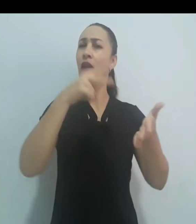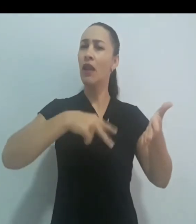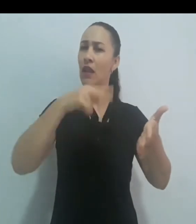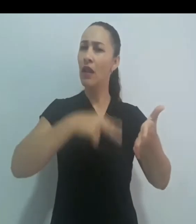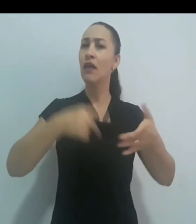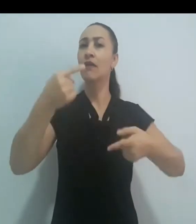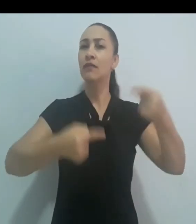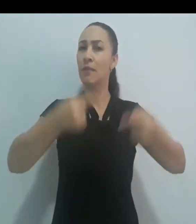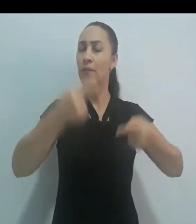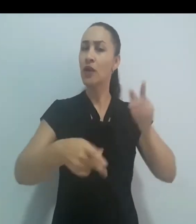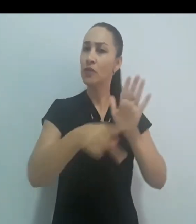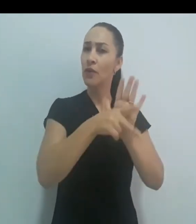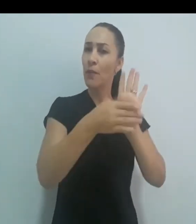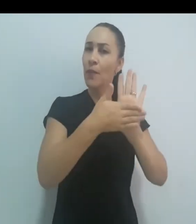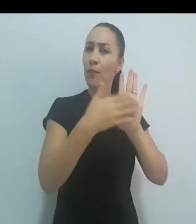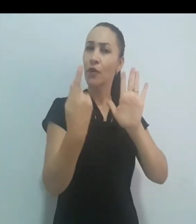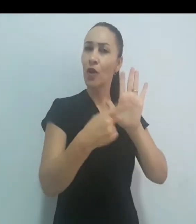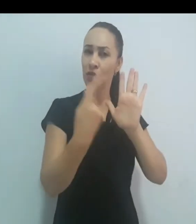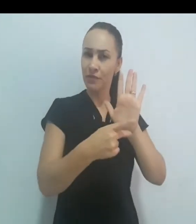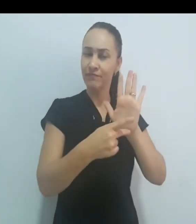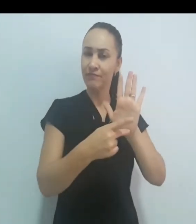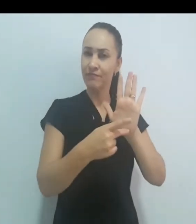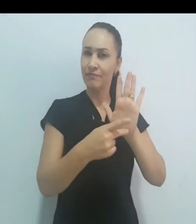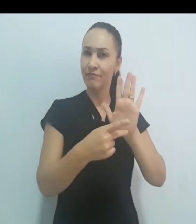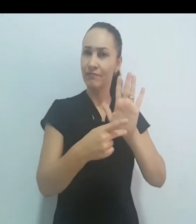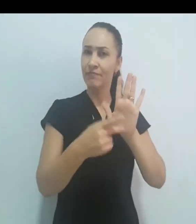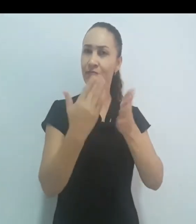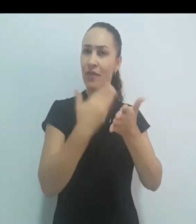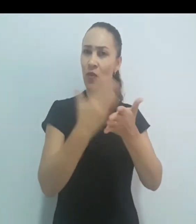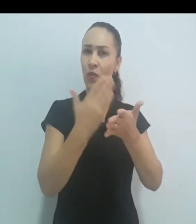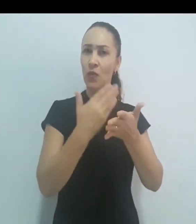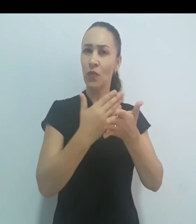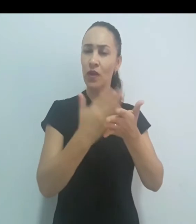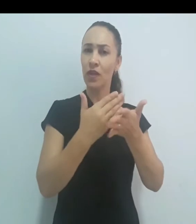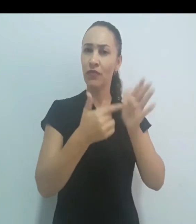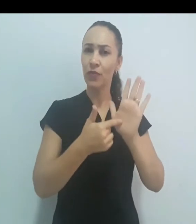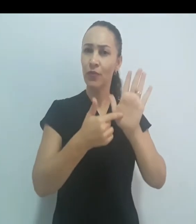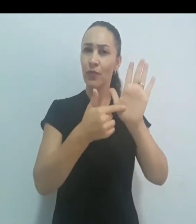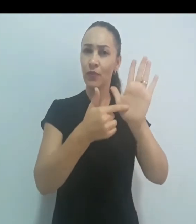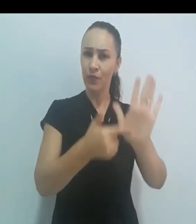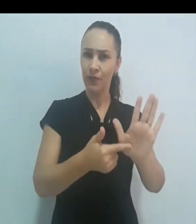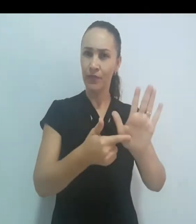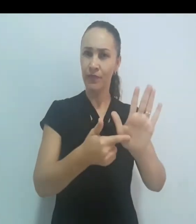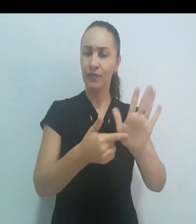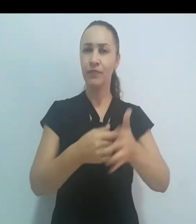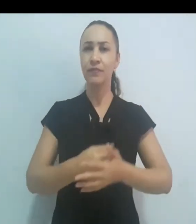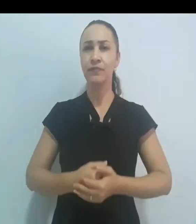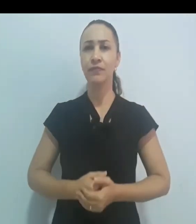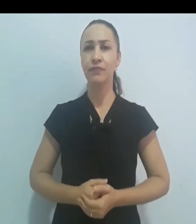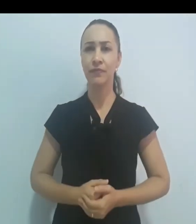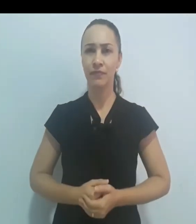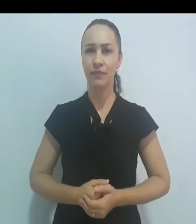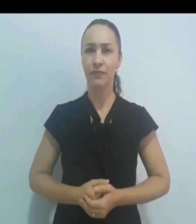à leitura, o debate que ele propõe, que se chama Lendas da Identidade, o conceito de